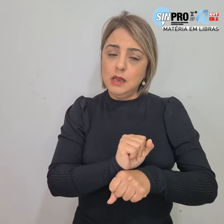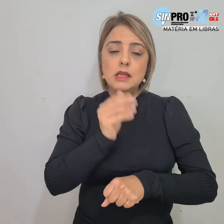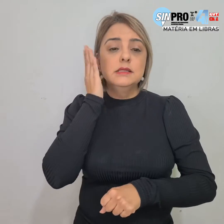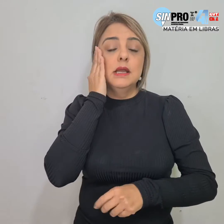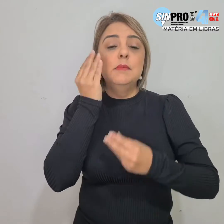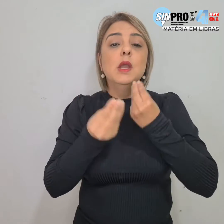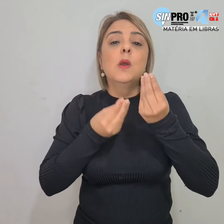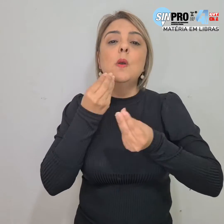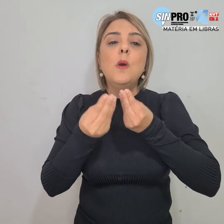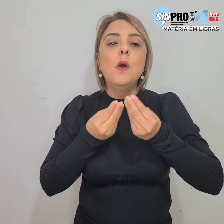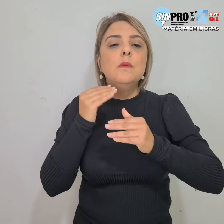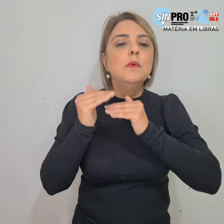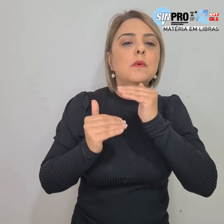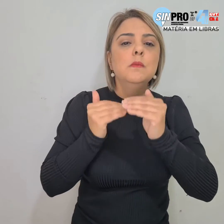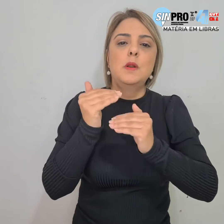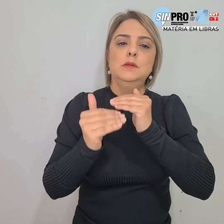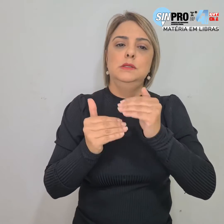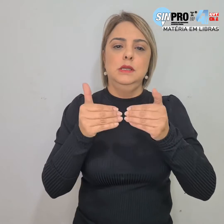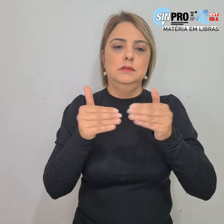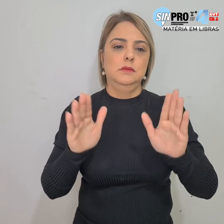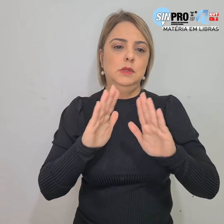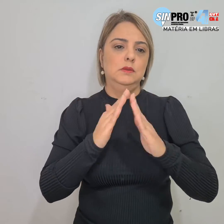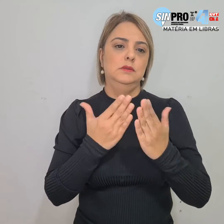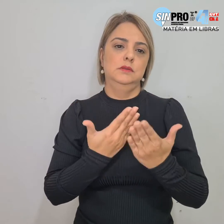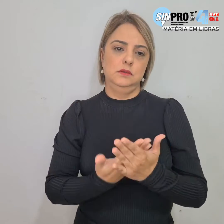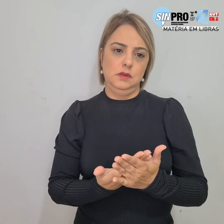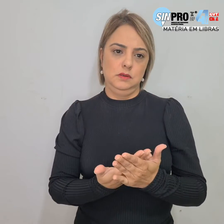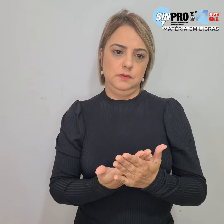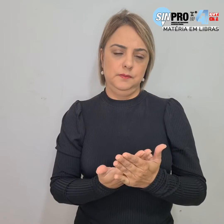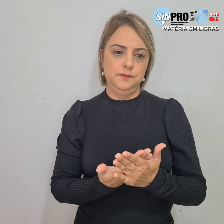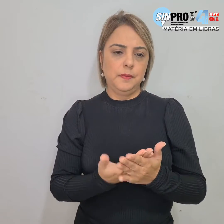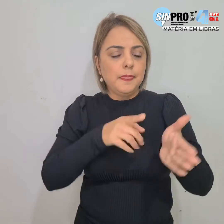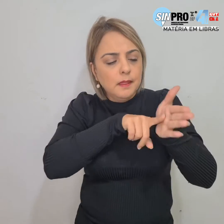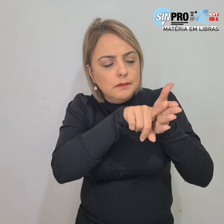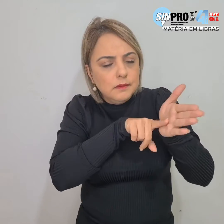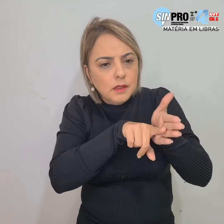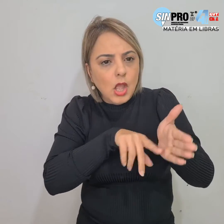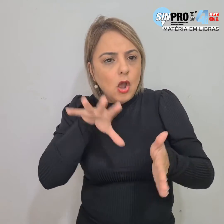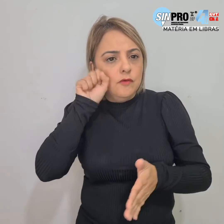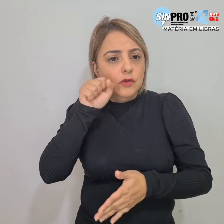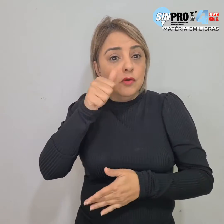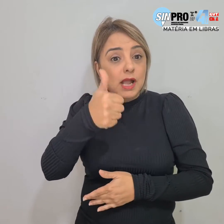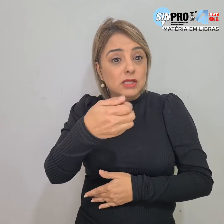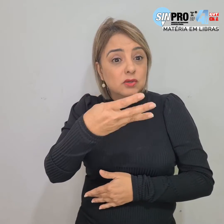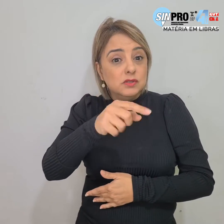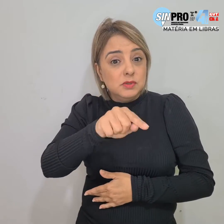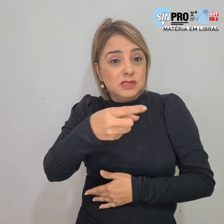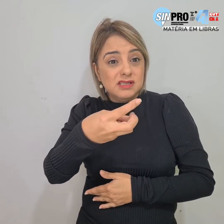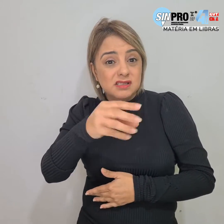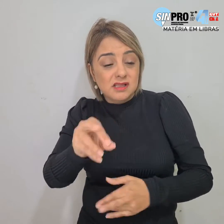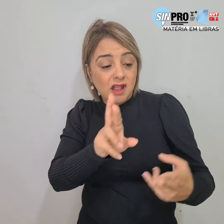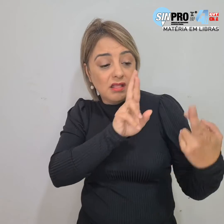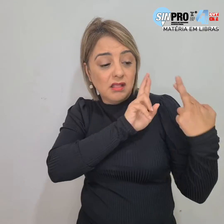processo. O estudo ouviu 14.307 responsáveis por estudantes